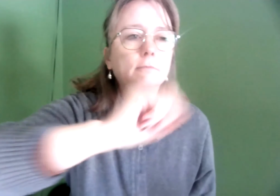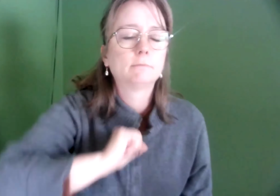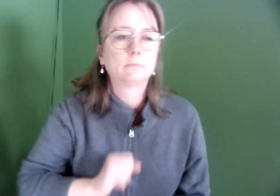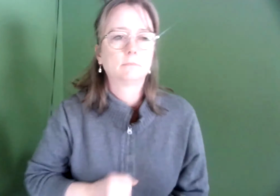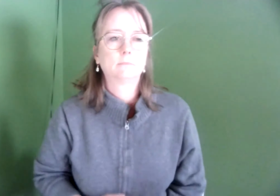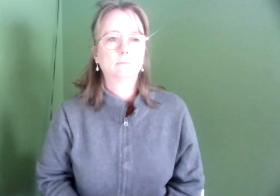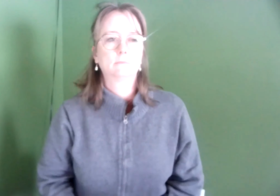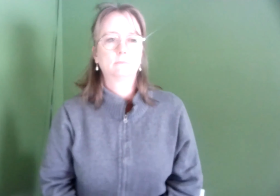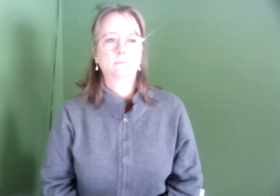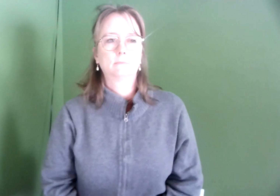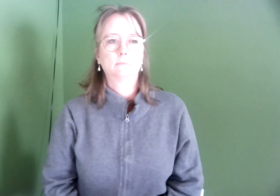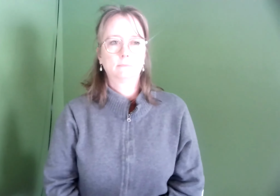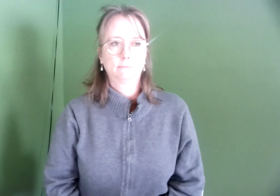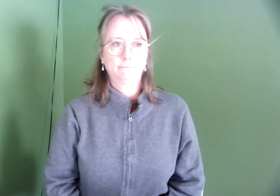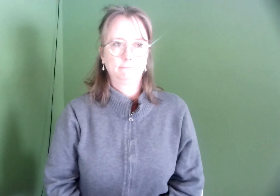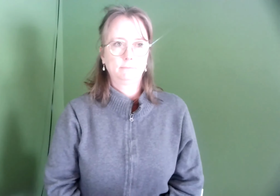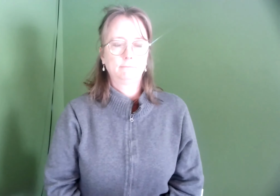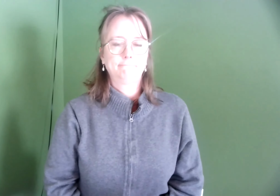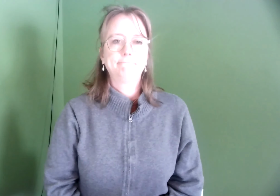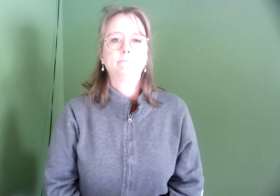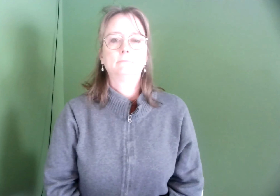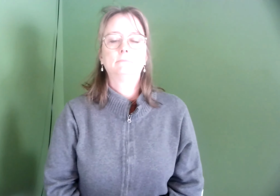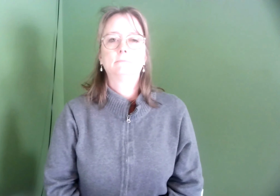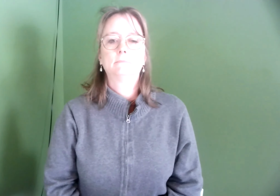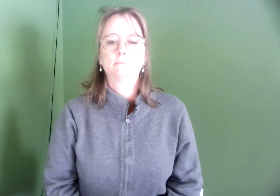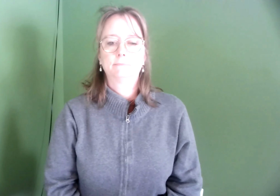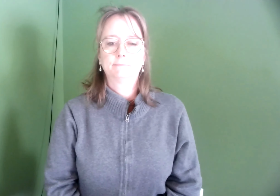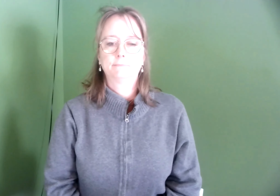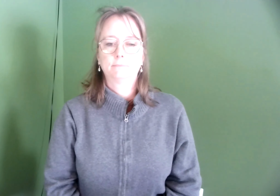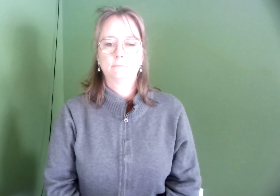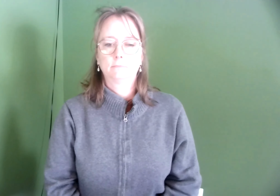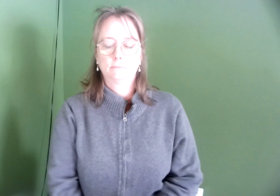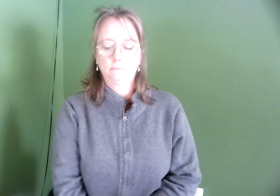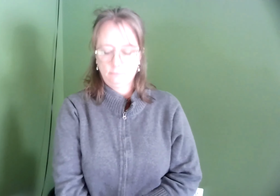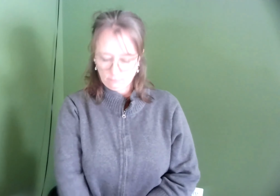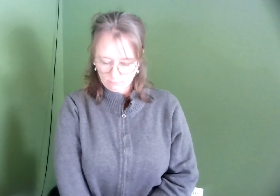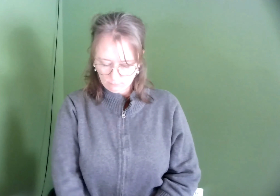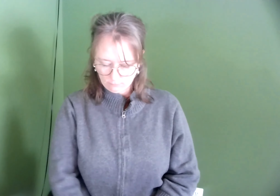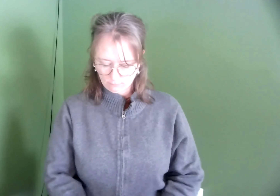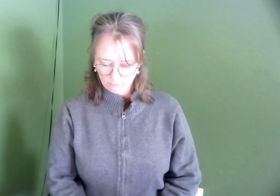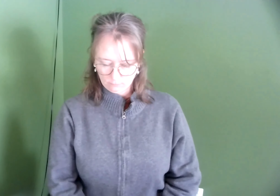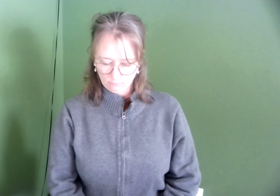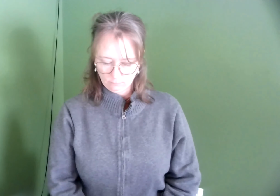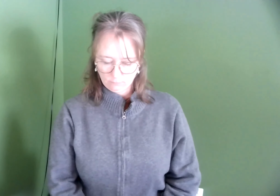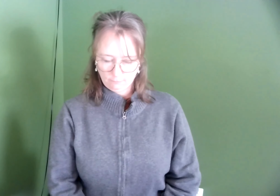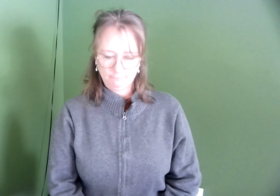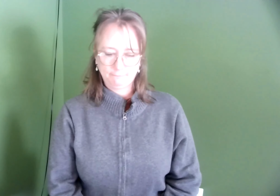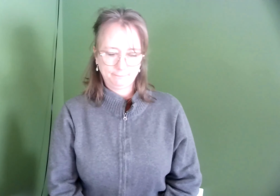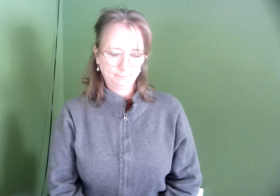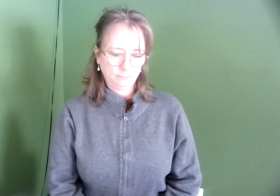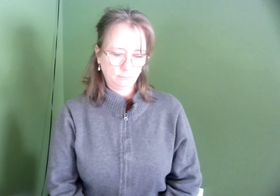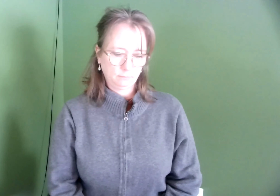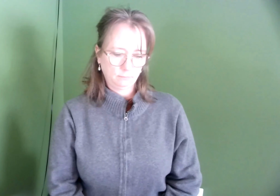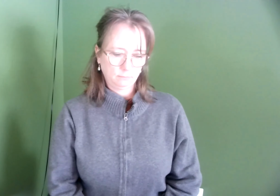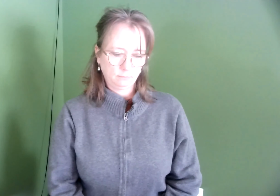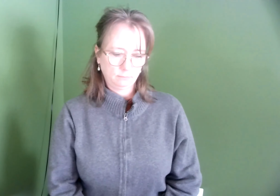entonces, es algo que también lo han usado y lo están usando con éxito en Boulder, porque hay un lugar a donde los correspondientes